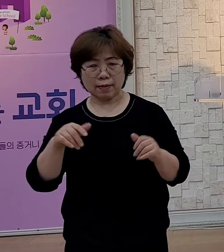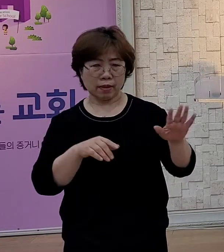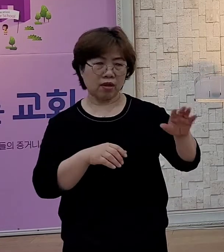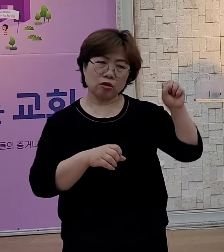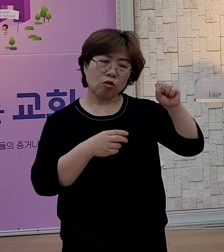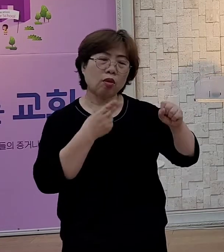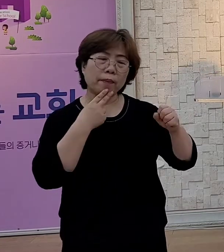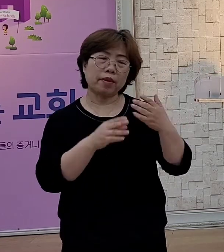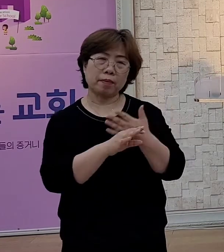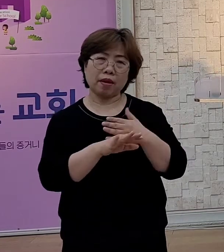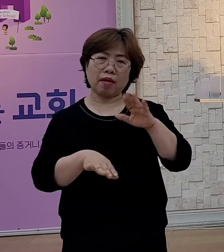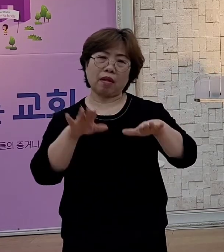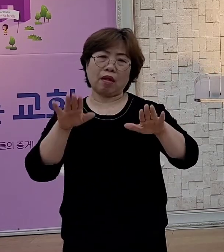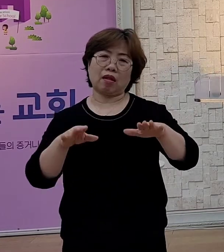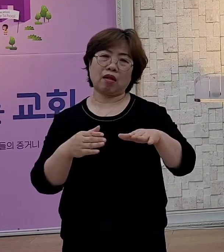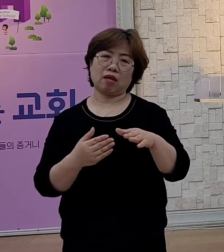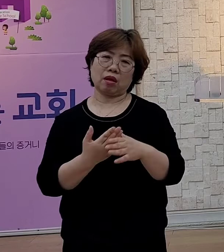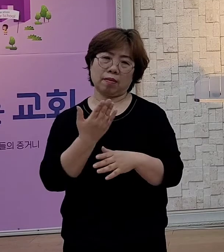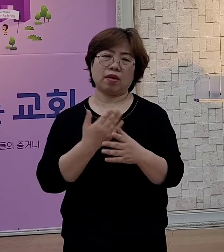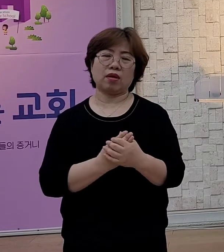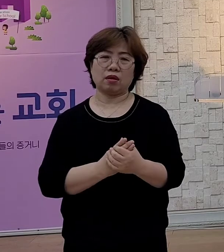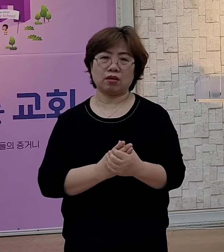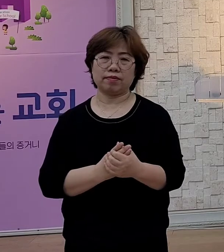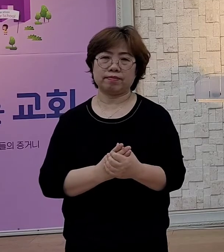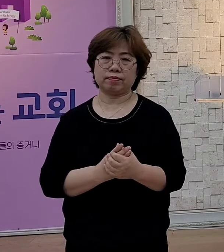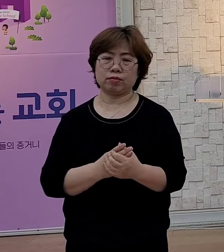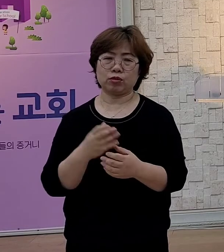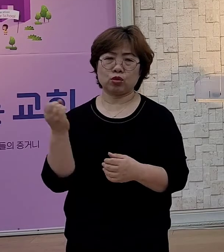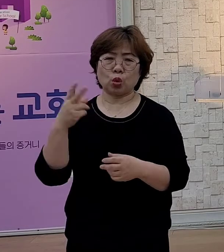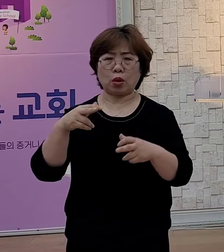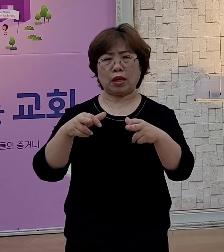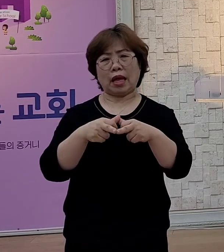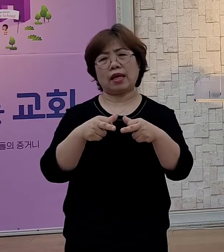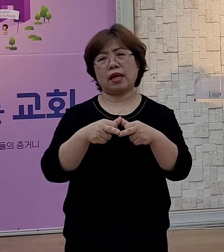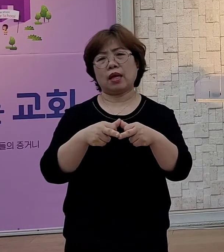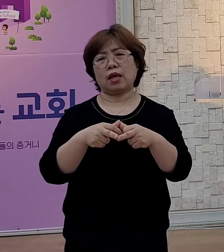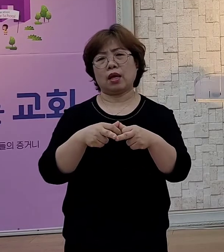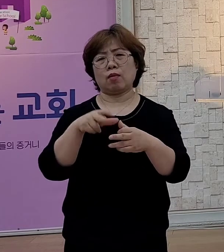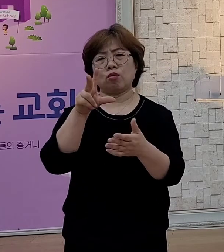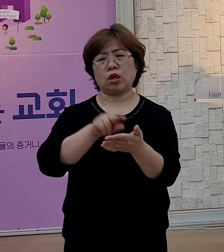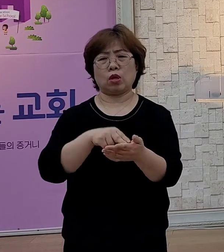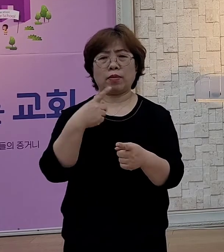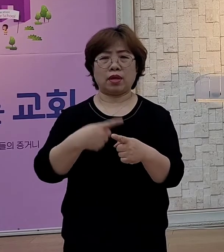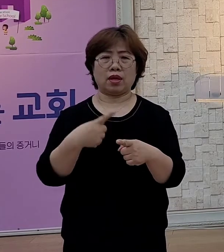여러분, 이 교회 안에 존재하는 또 하나의 문제, 장애인은 어떻습니까? 장애인.